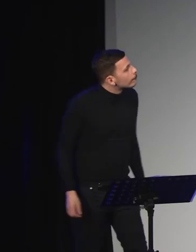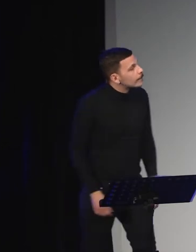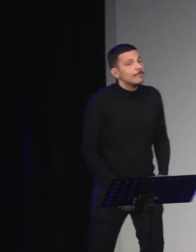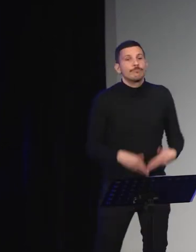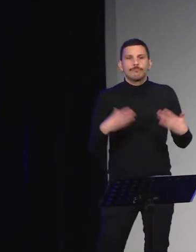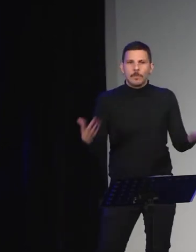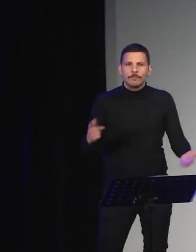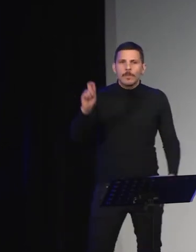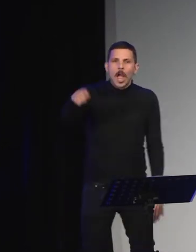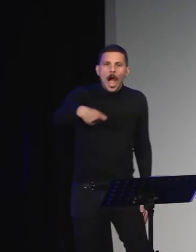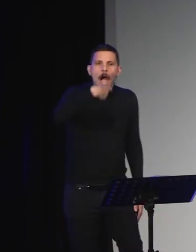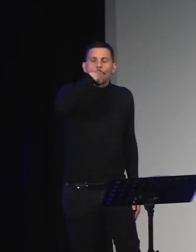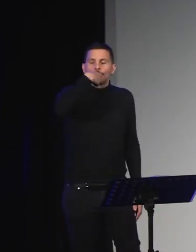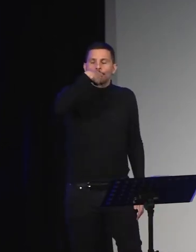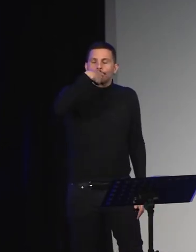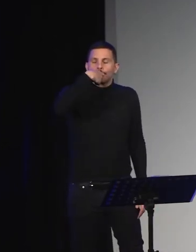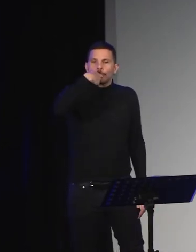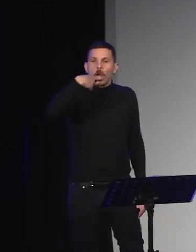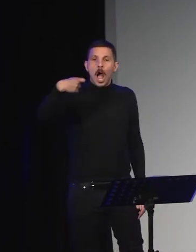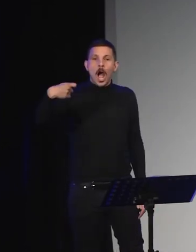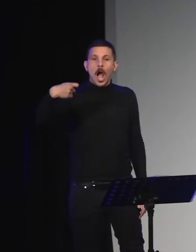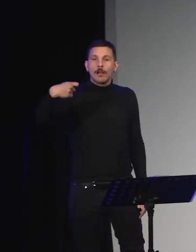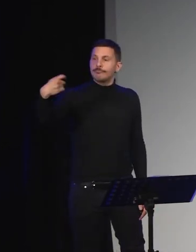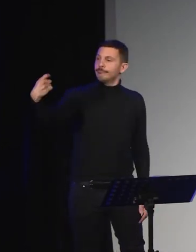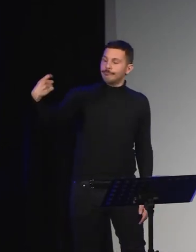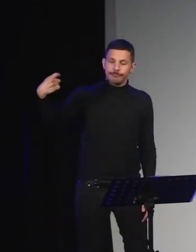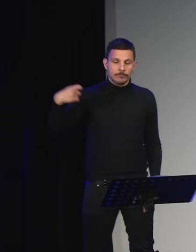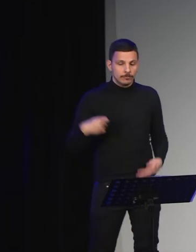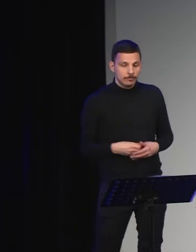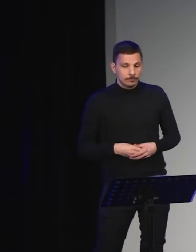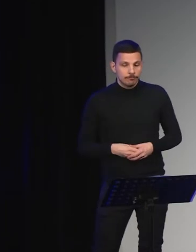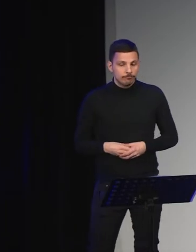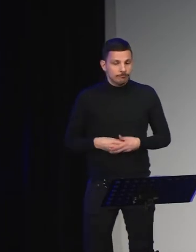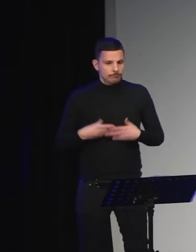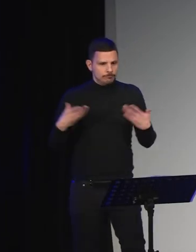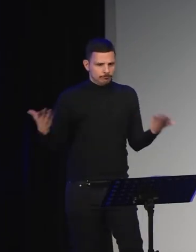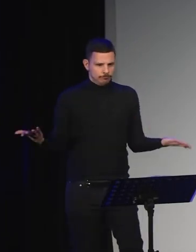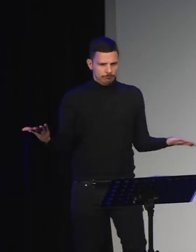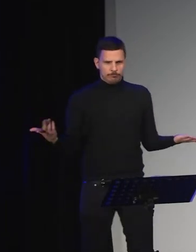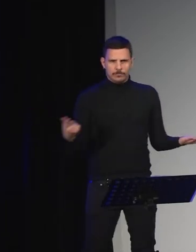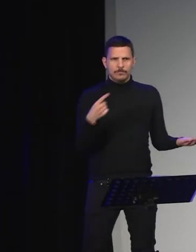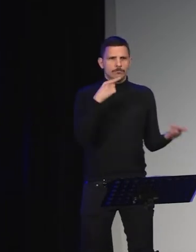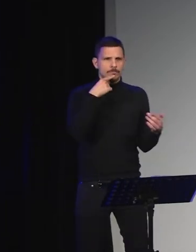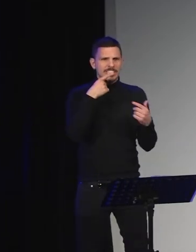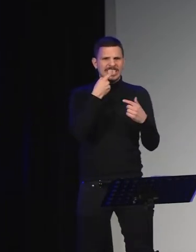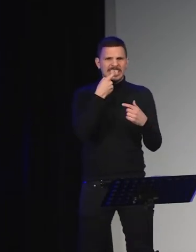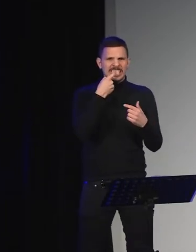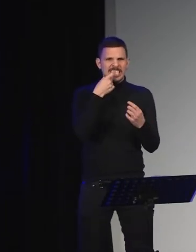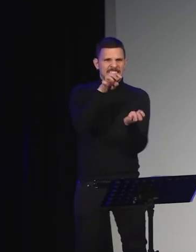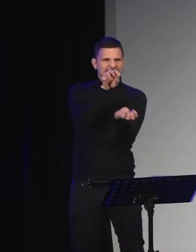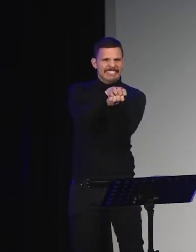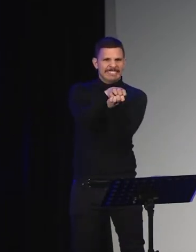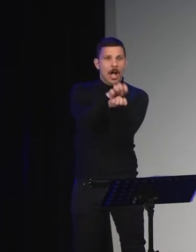La cuillère entre, la cuillère ressort. La rangée des dents du haut collabore avec la rangée des dents du bas, comme la lèvre du